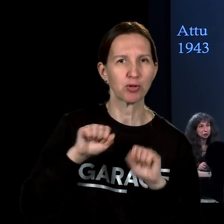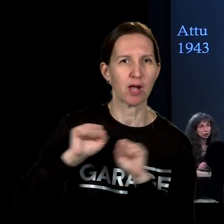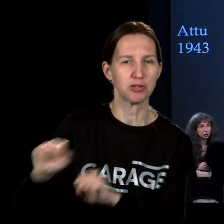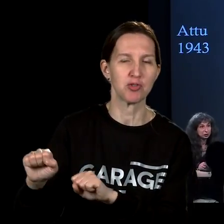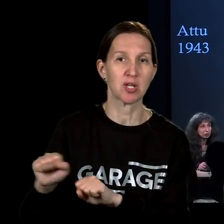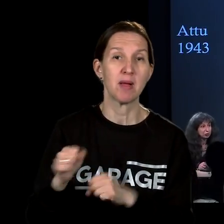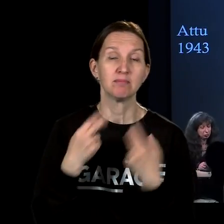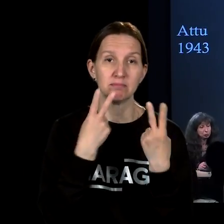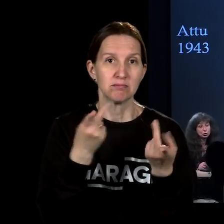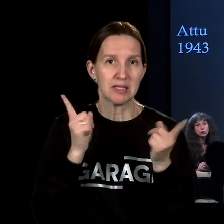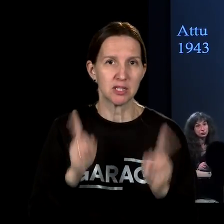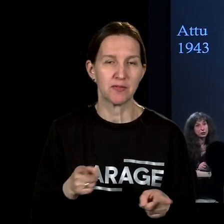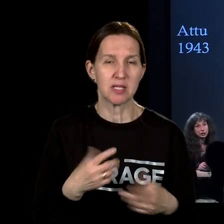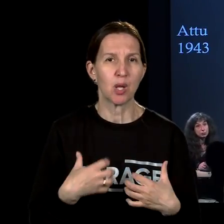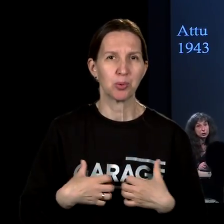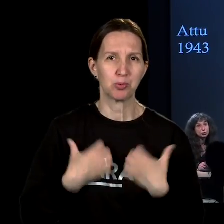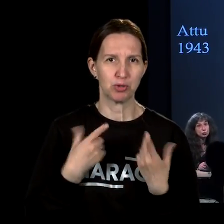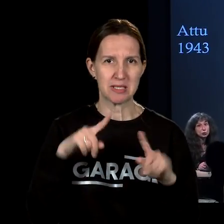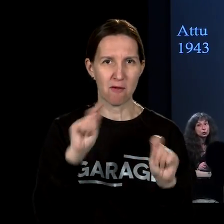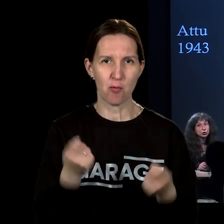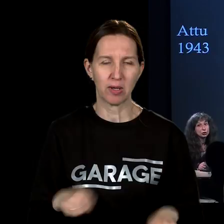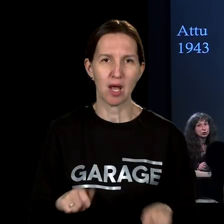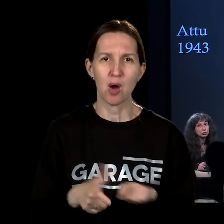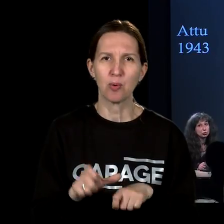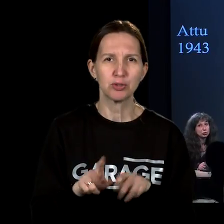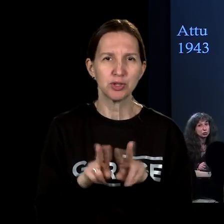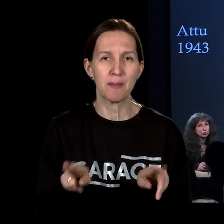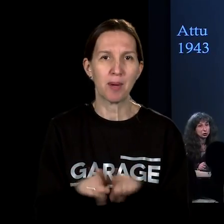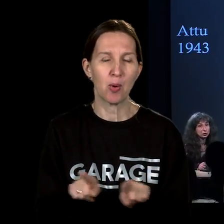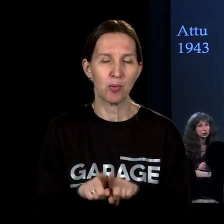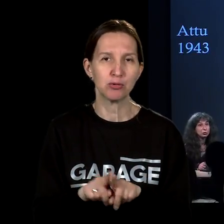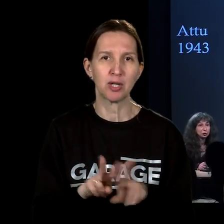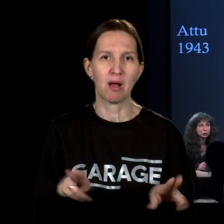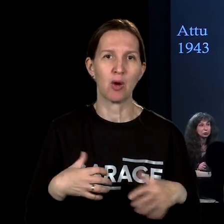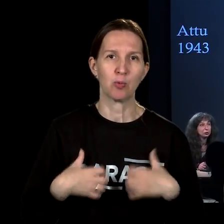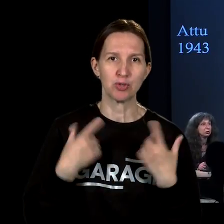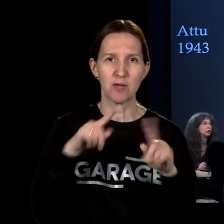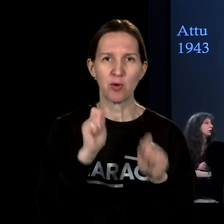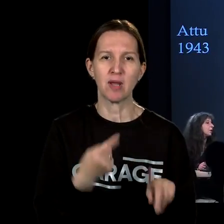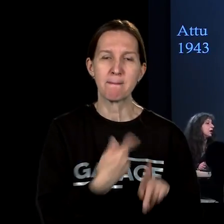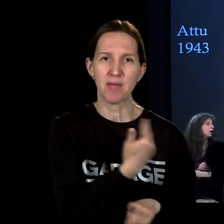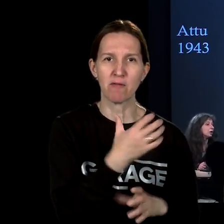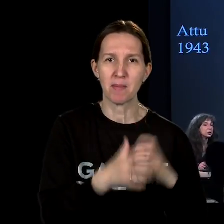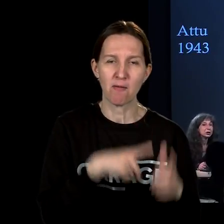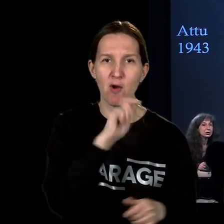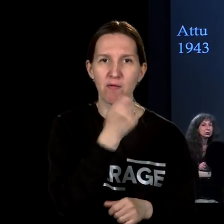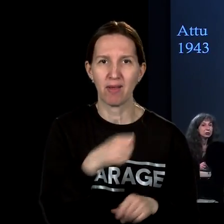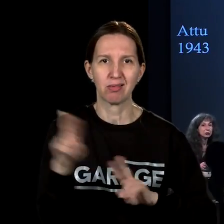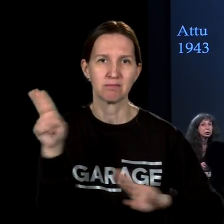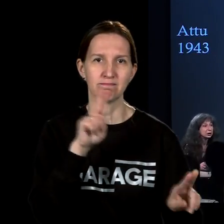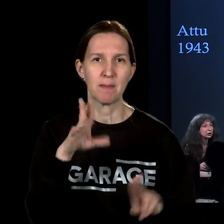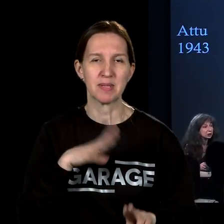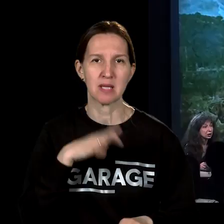что это изображение действительно ужасов войны, опять-таки очень похожие на то, как ужасы войны, ну, Первой мировой войны